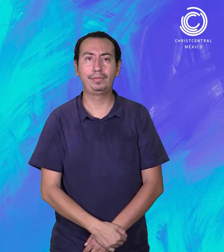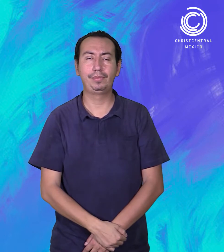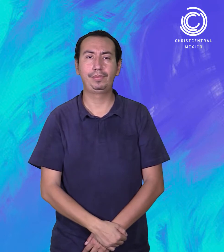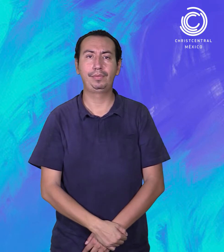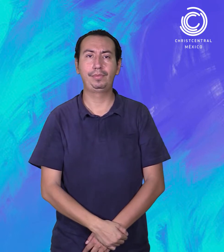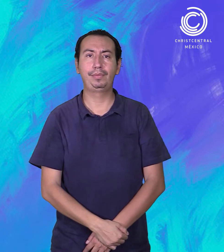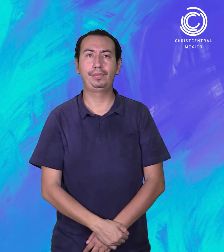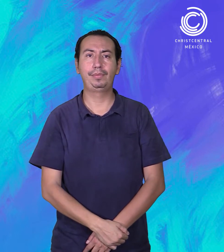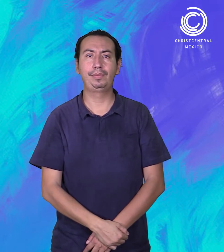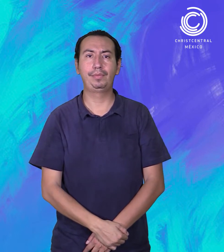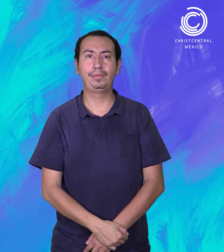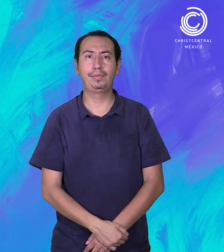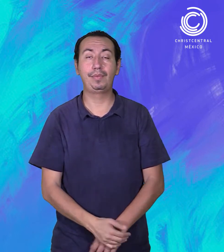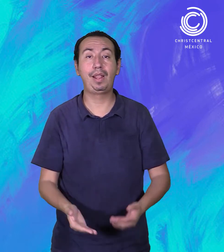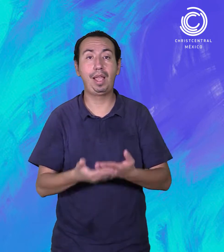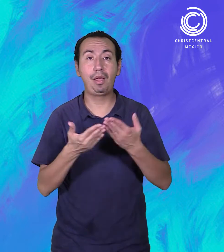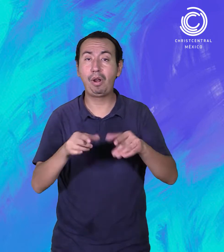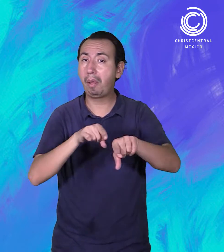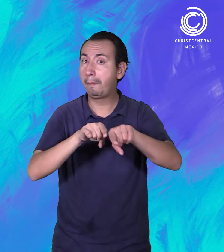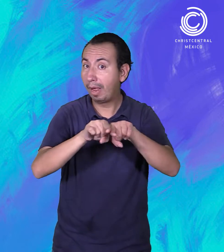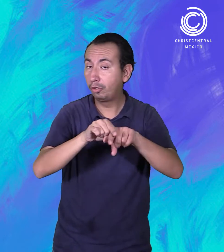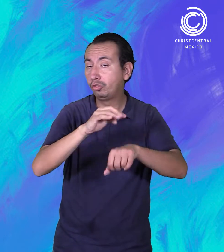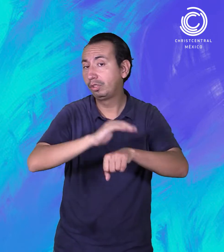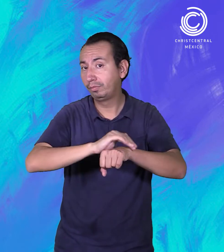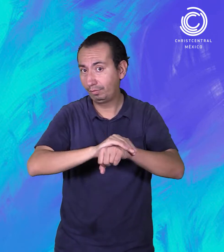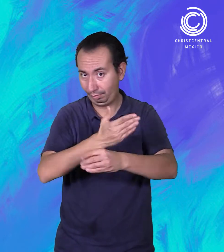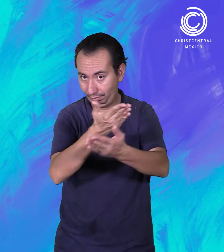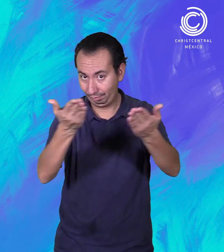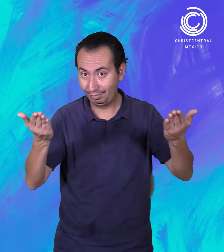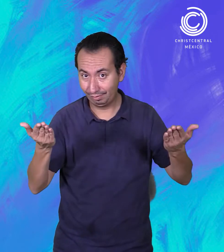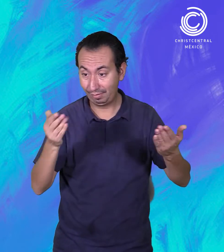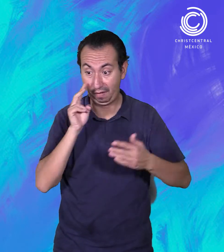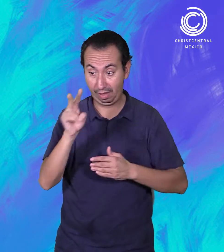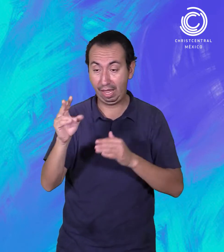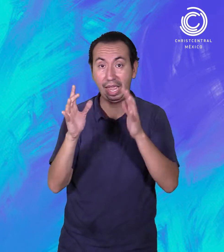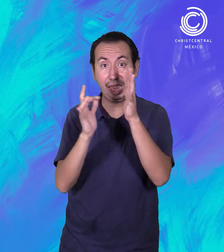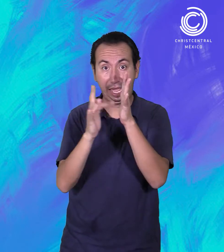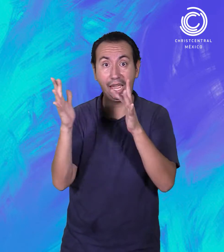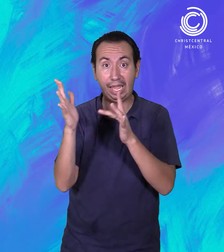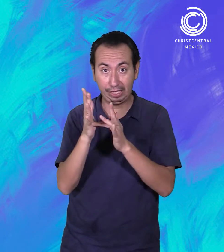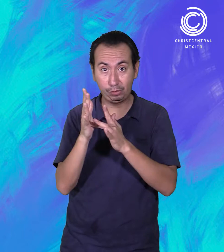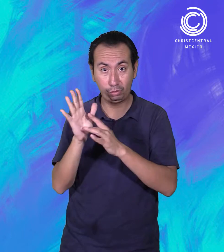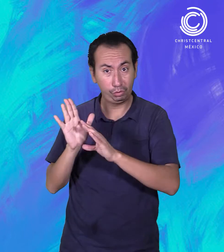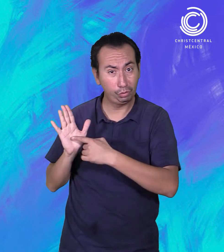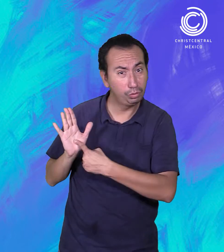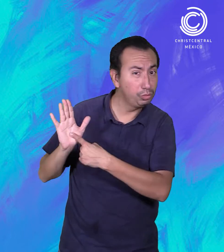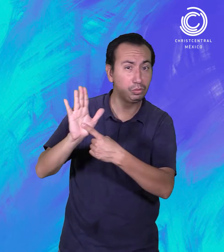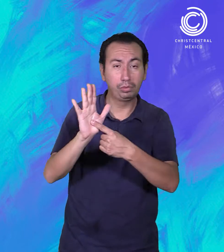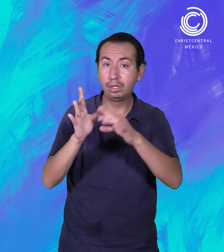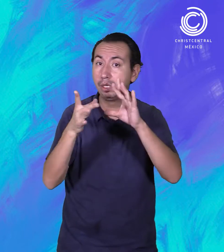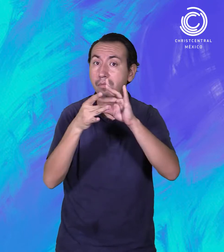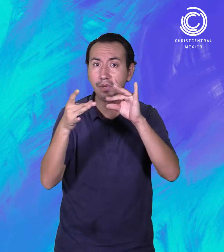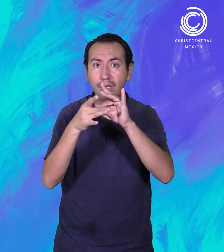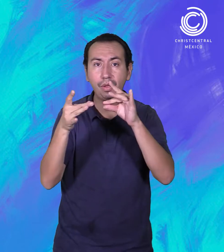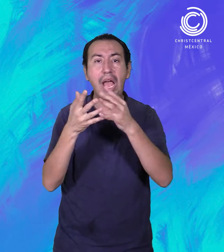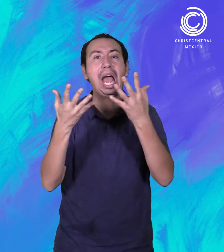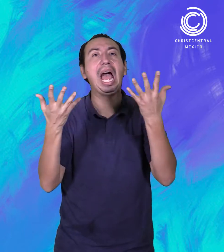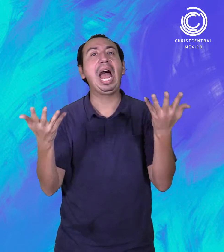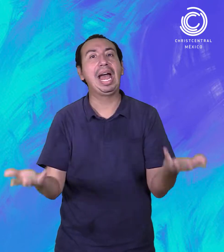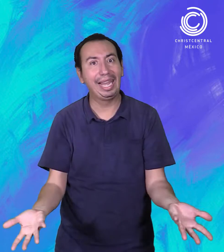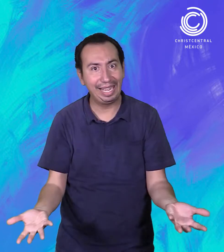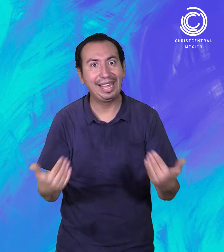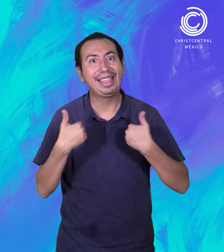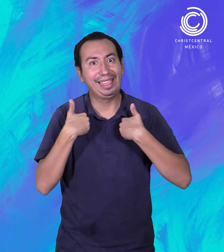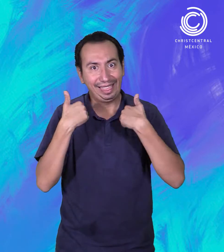Entonces, hermanos y amigos, aquí vemos que Jesús está explicándole allí a los discípulos las razones de por